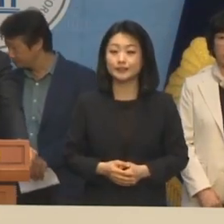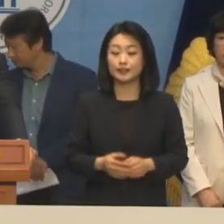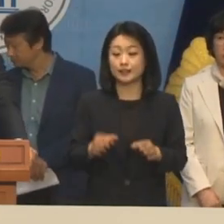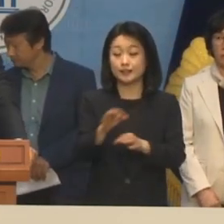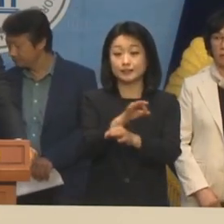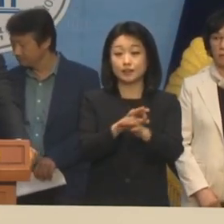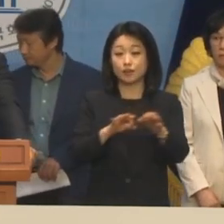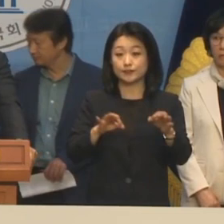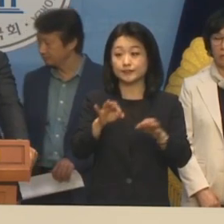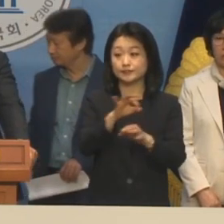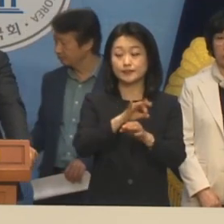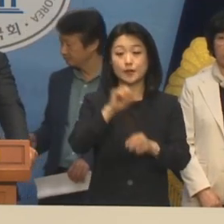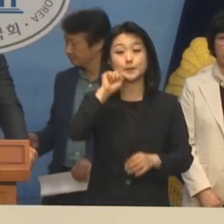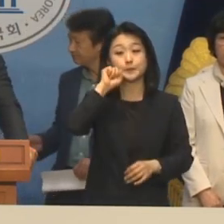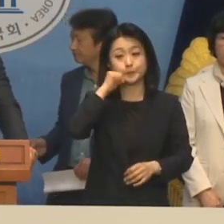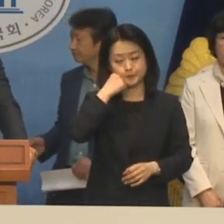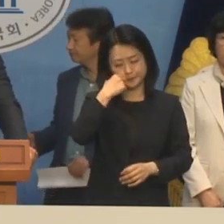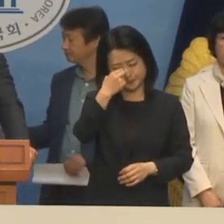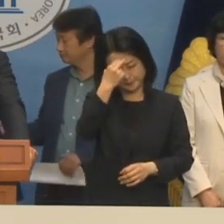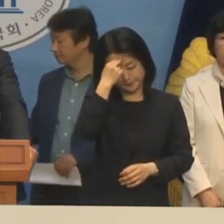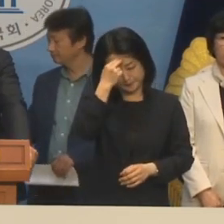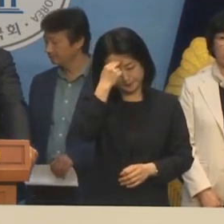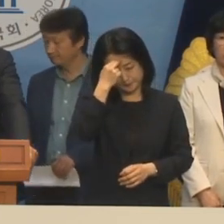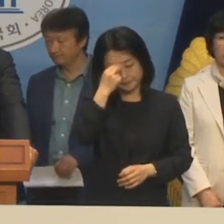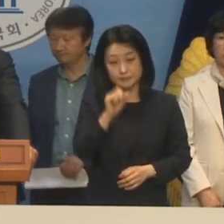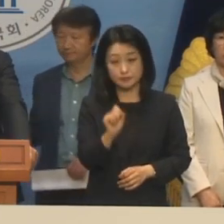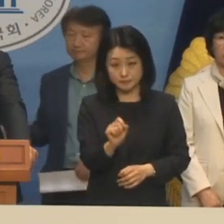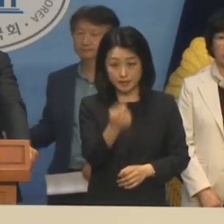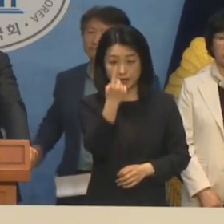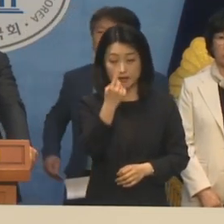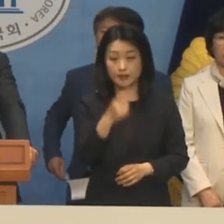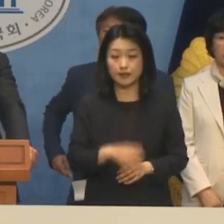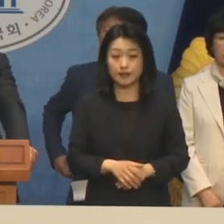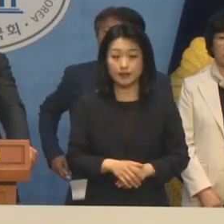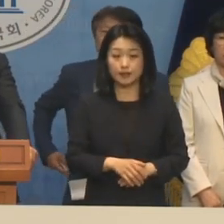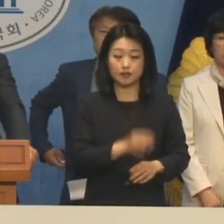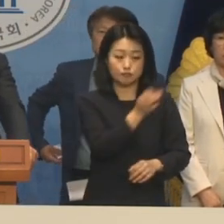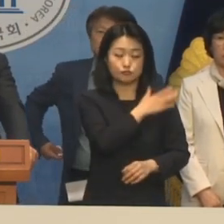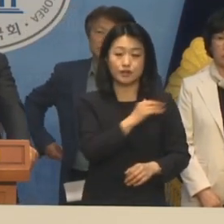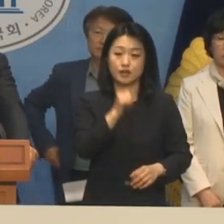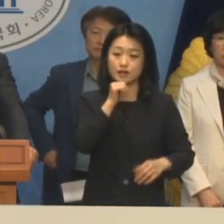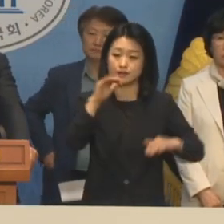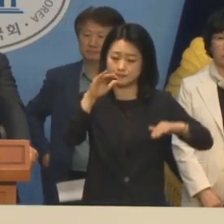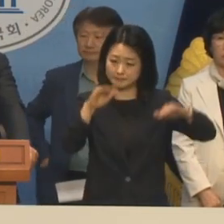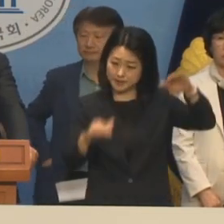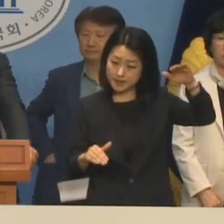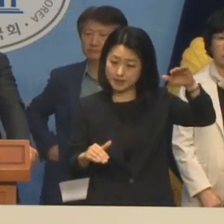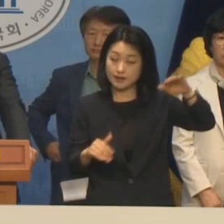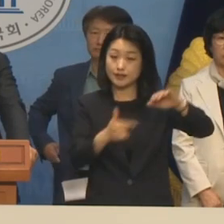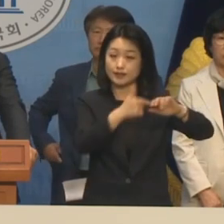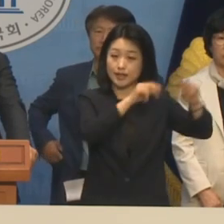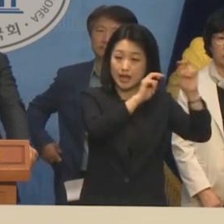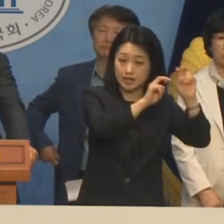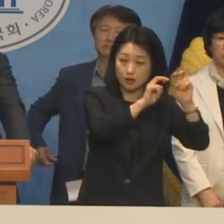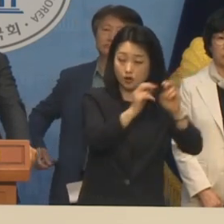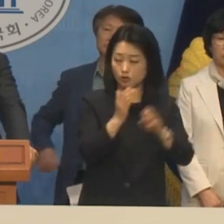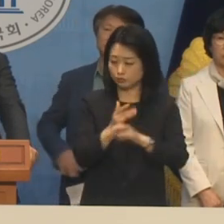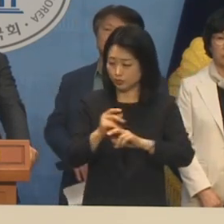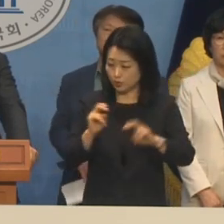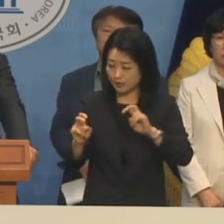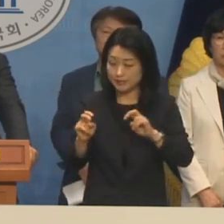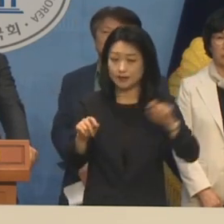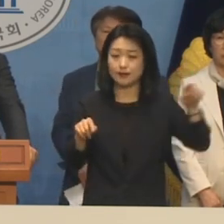경기가 장기간 어려운 상태에서 양극화가 심화되고 있습니다. 대기업과 중소상공인들